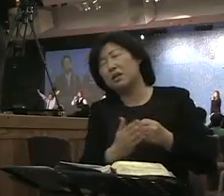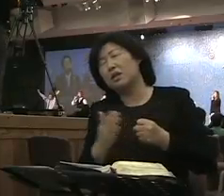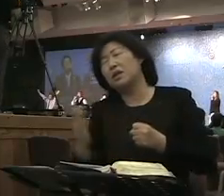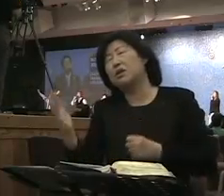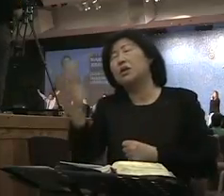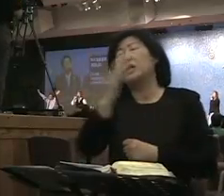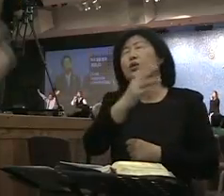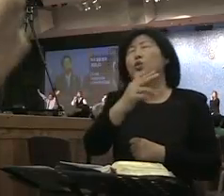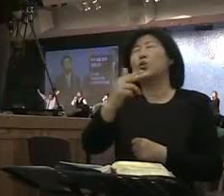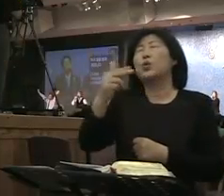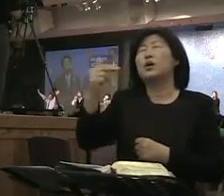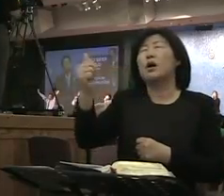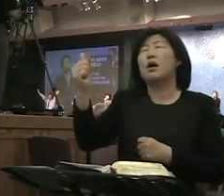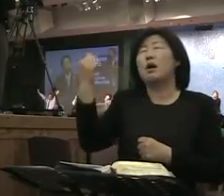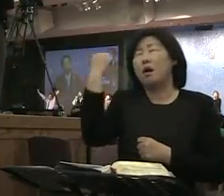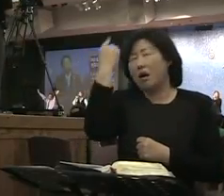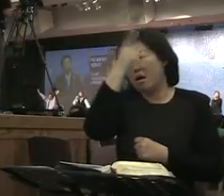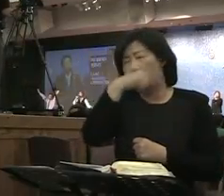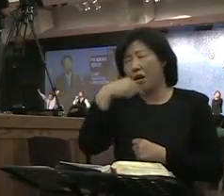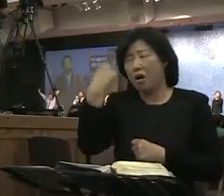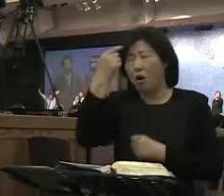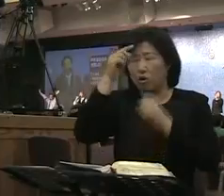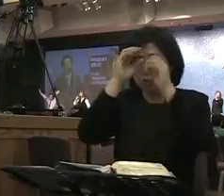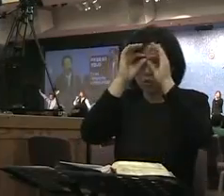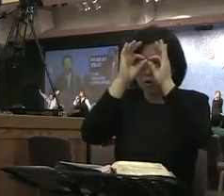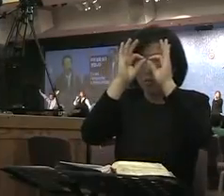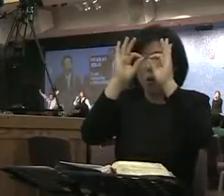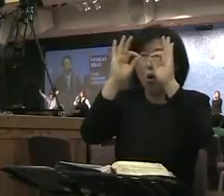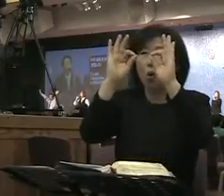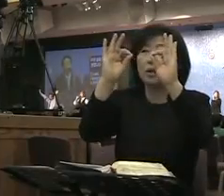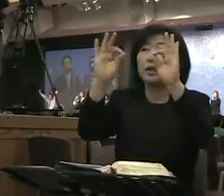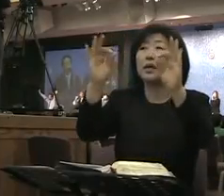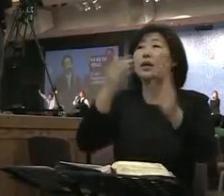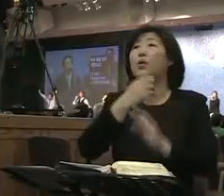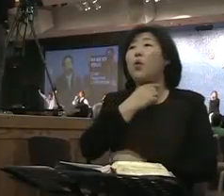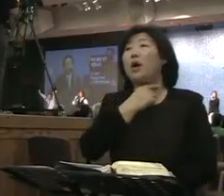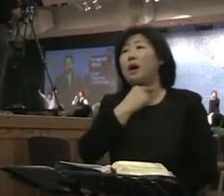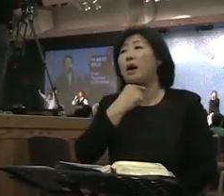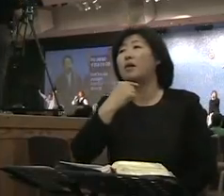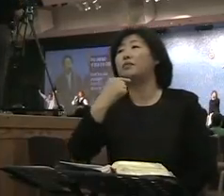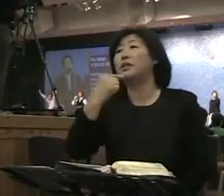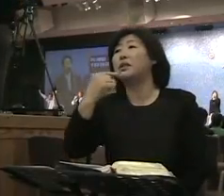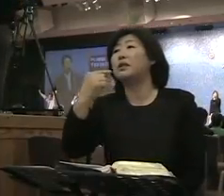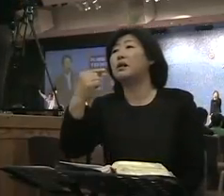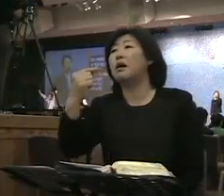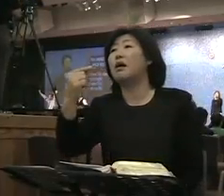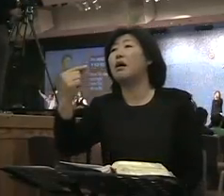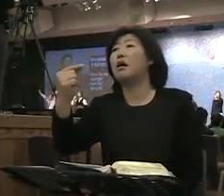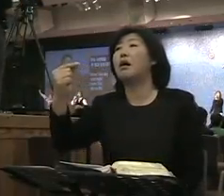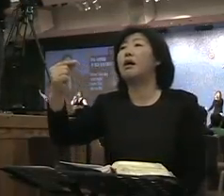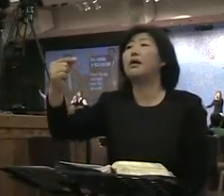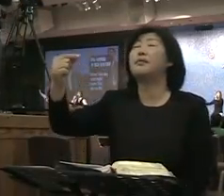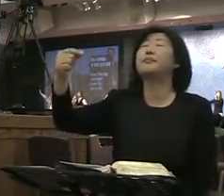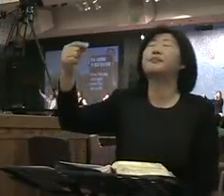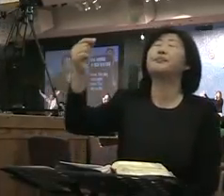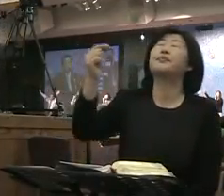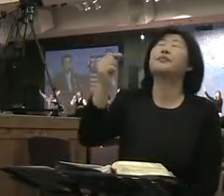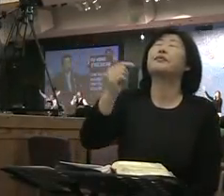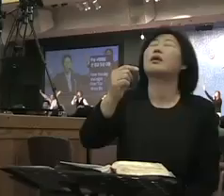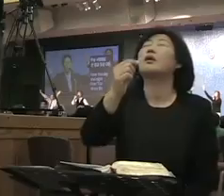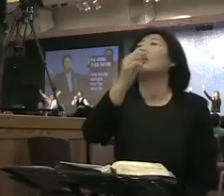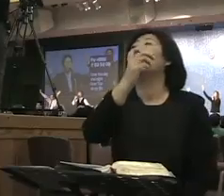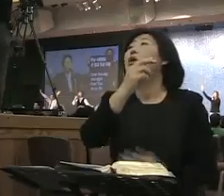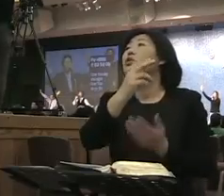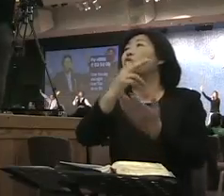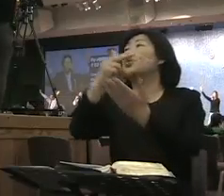도움이시니 주의 얼굴 보기 원합니다. 우리 시간을 두 손 높이 들고 주님